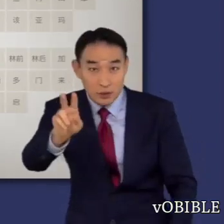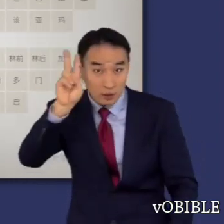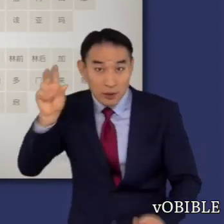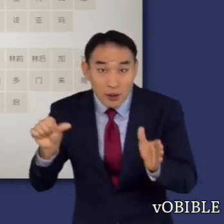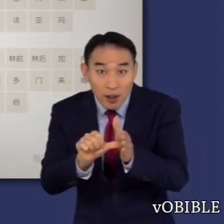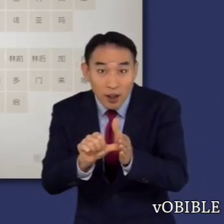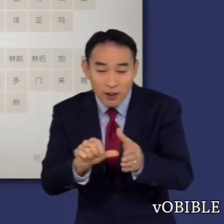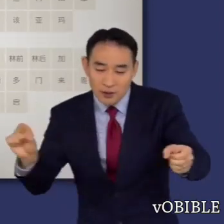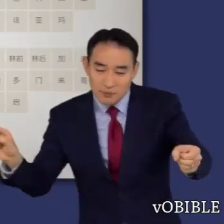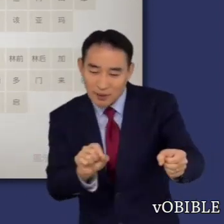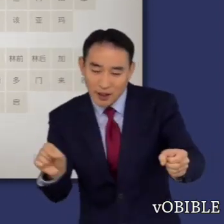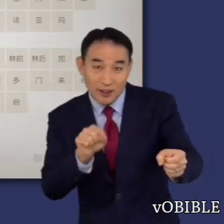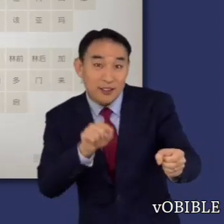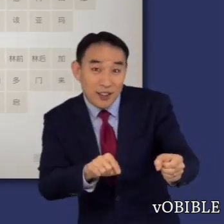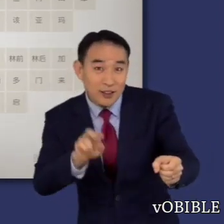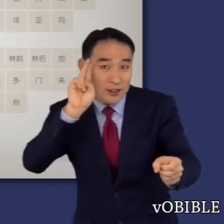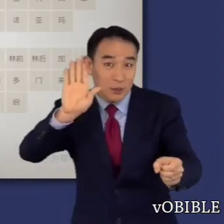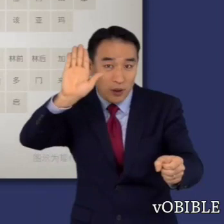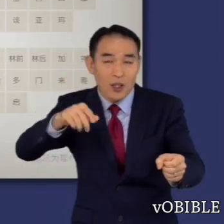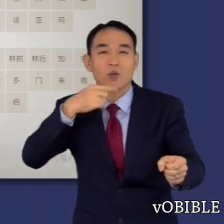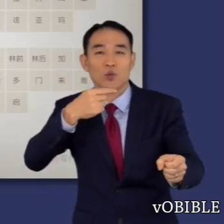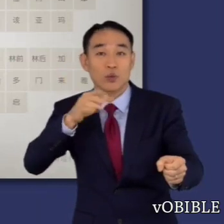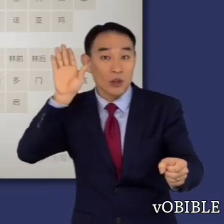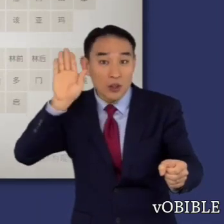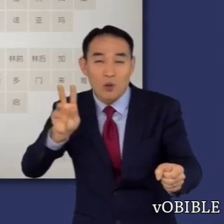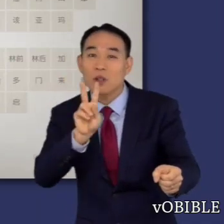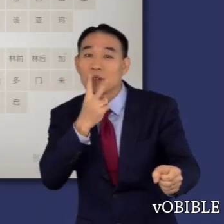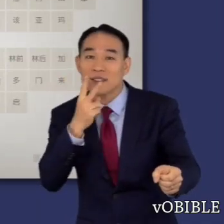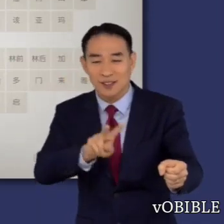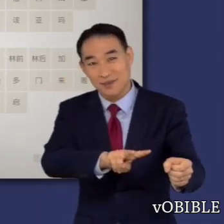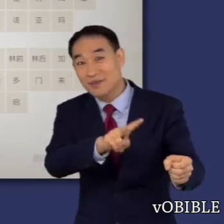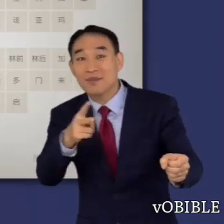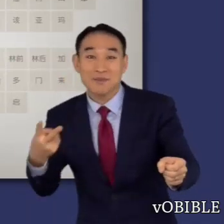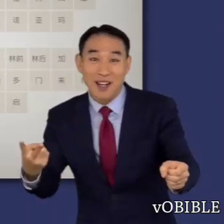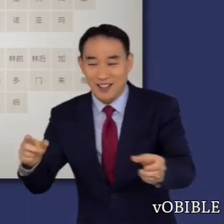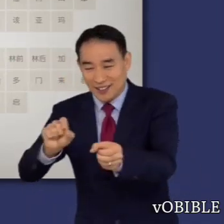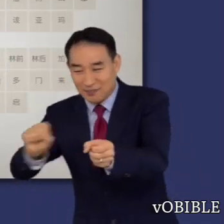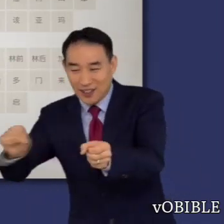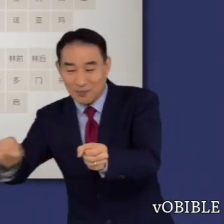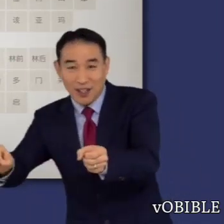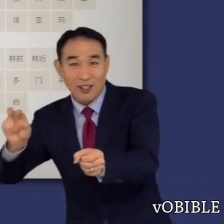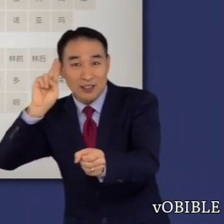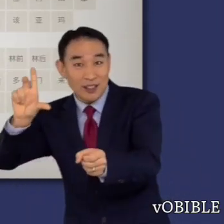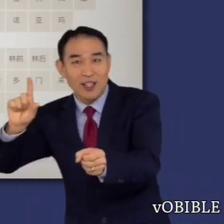太福音本来是用希伯来语写成的，后来马太再把它翻译成希腊